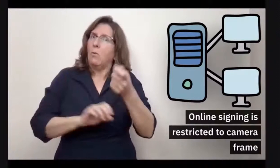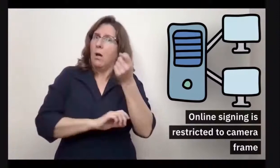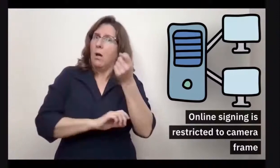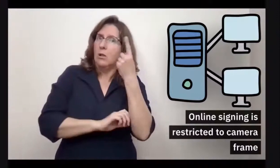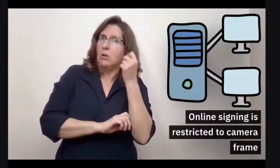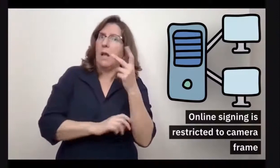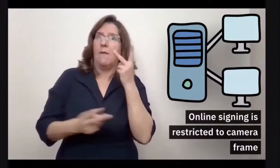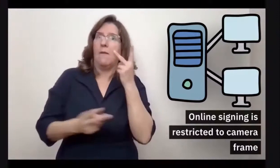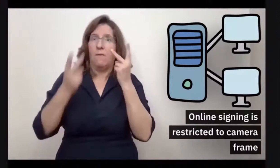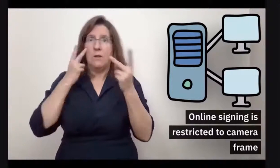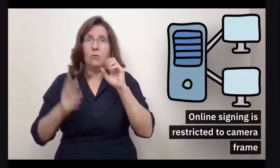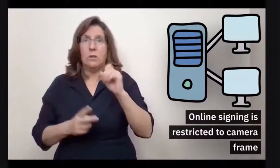cuadro.